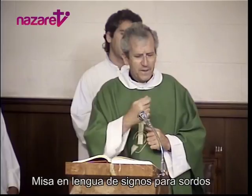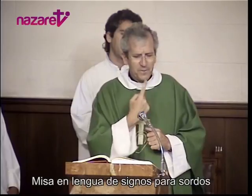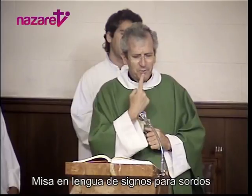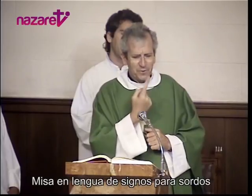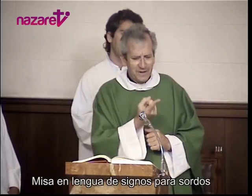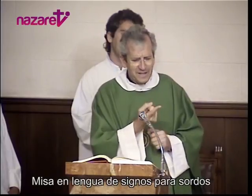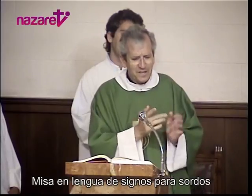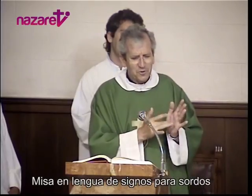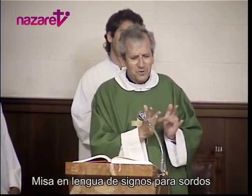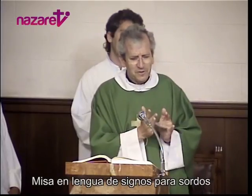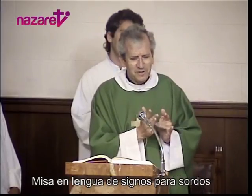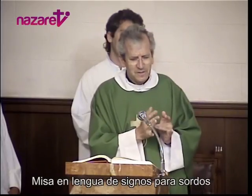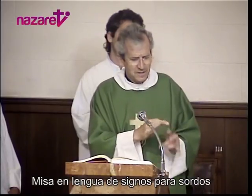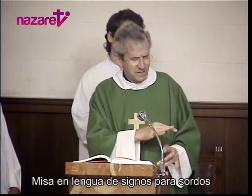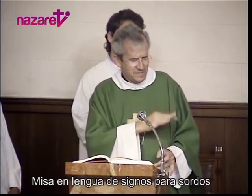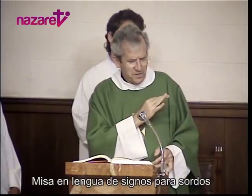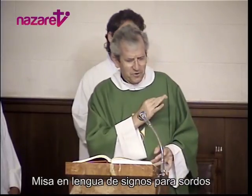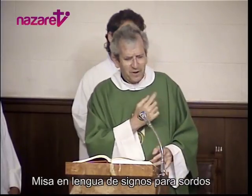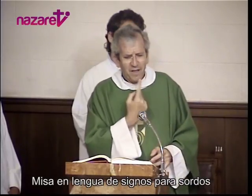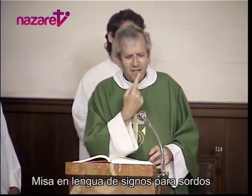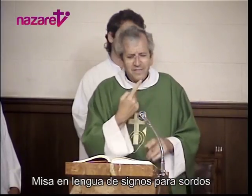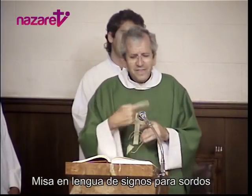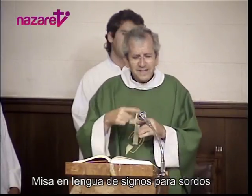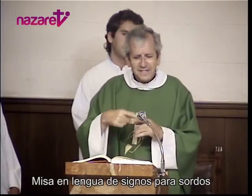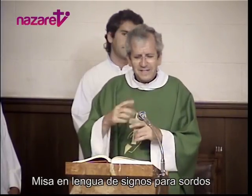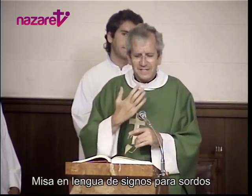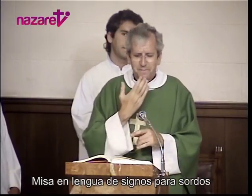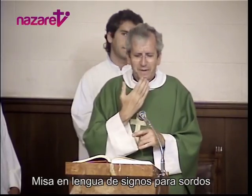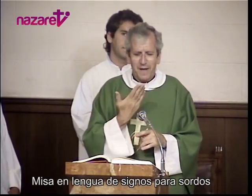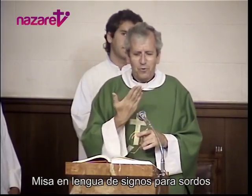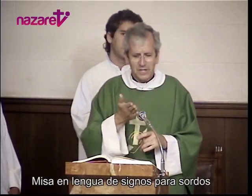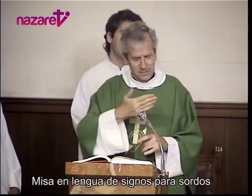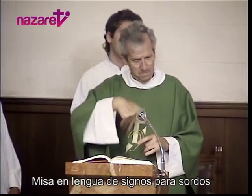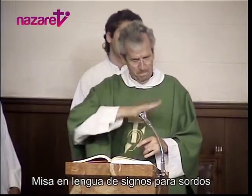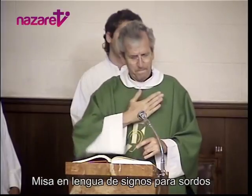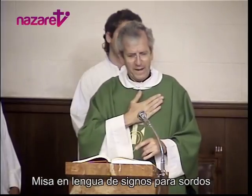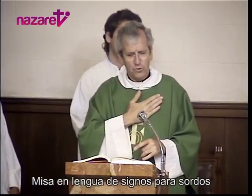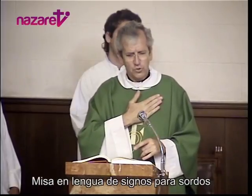Pedro le dijo: Señor, ¿dices estas parábolas para